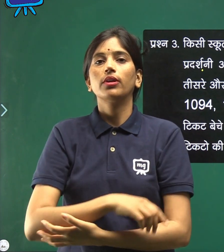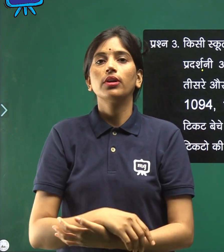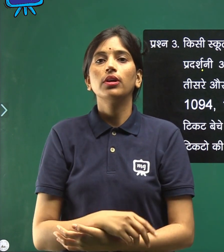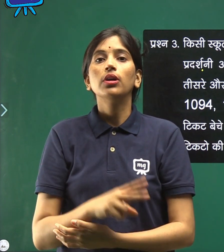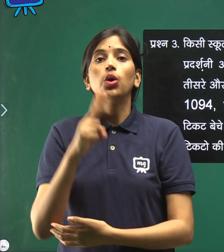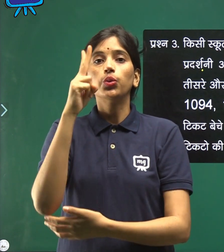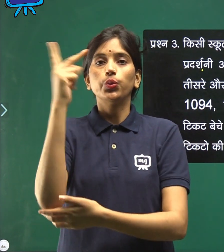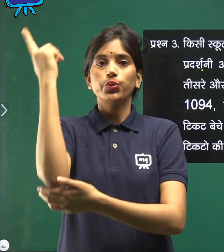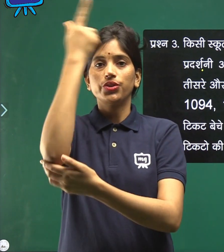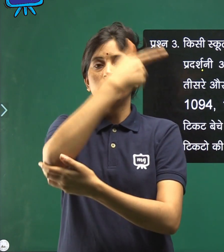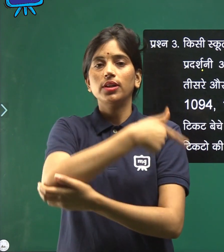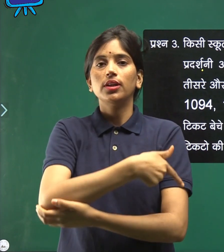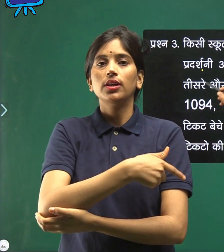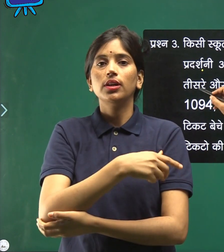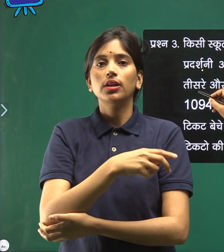दूसरे,